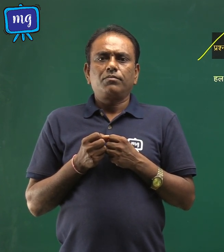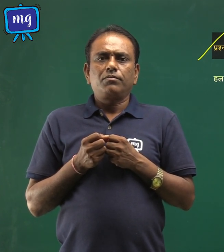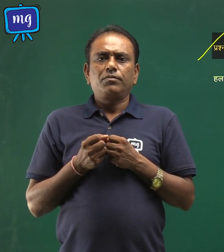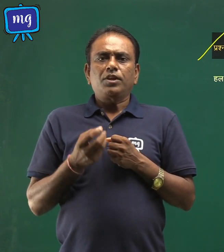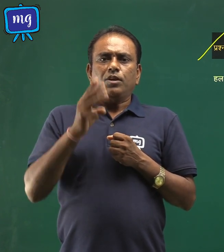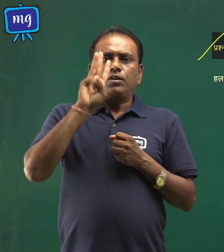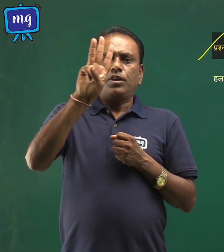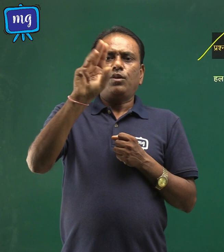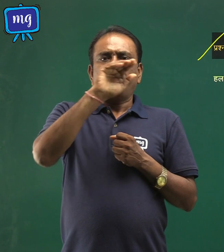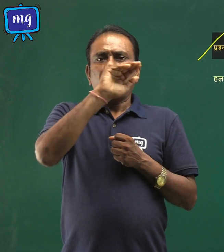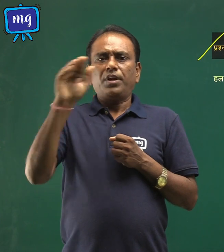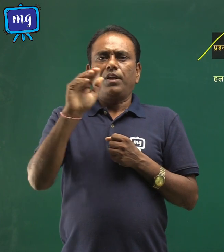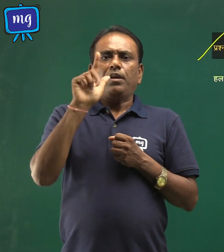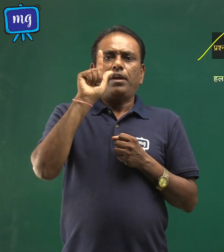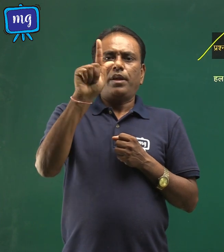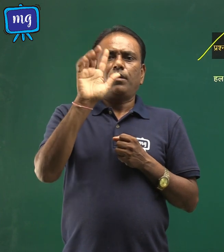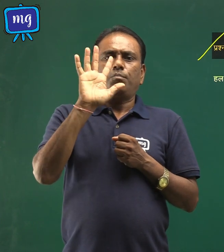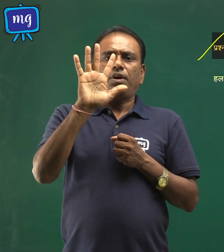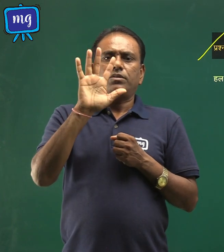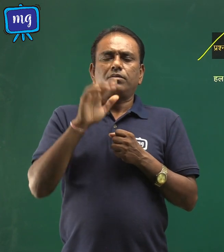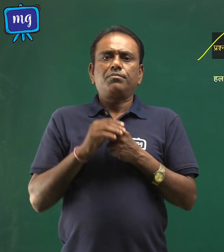तीन बटे पंद्रह।